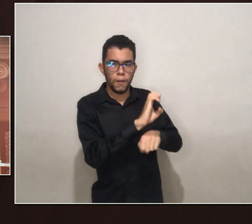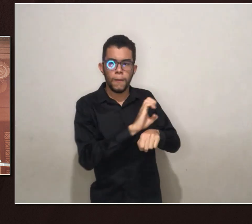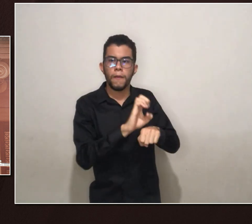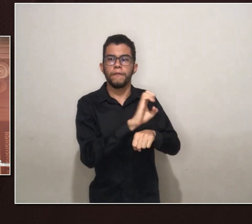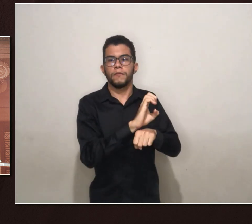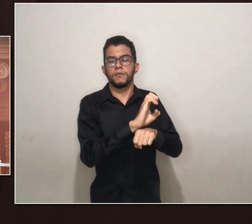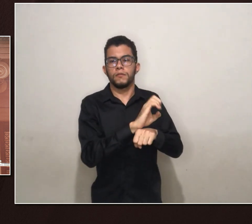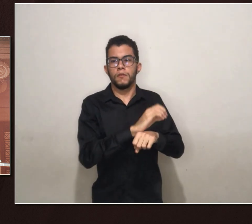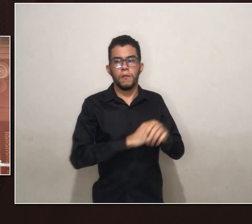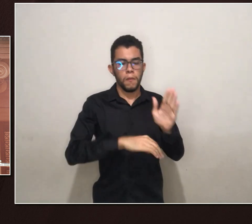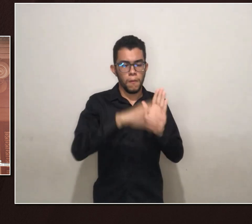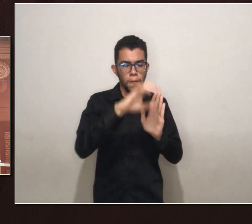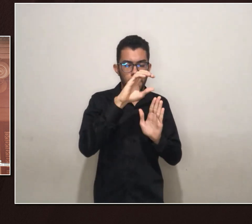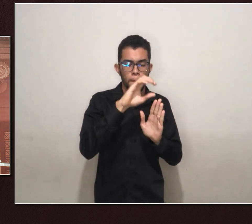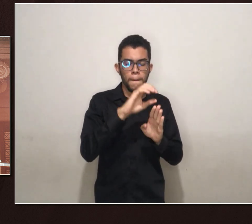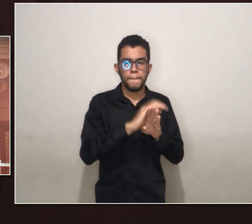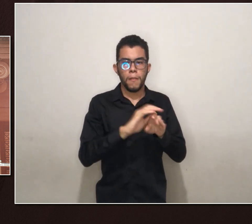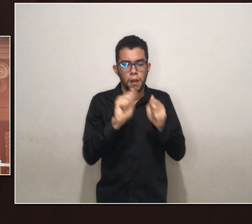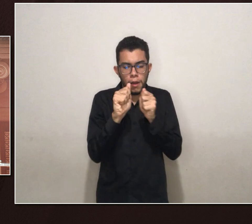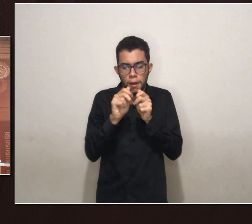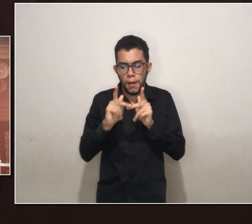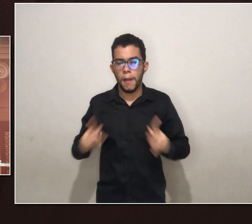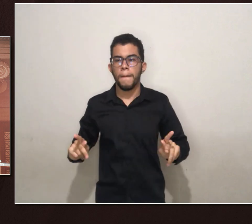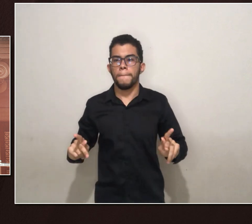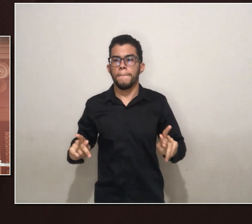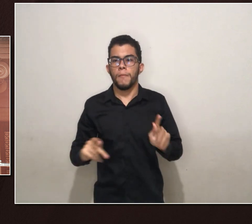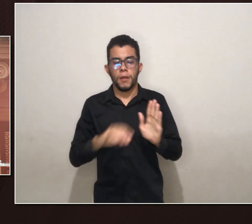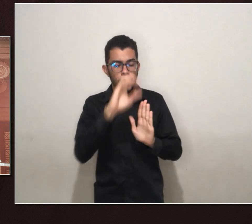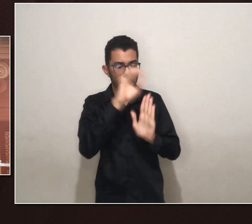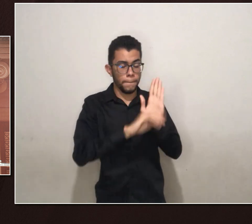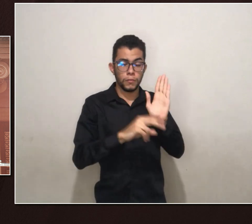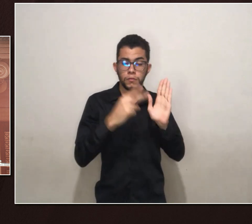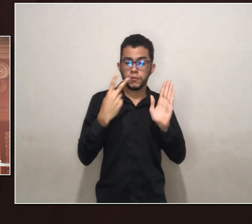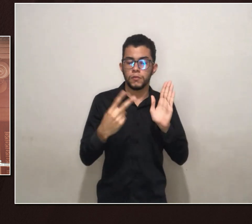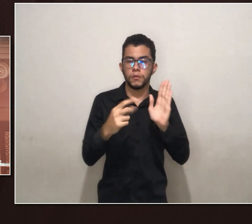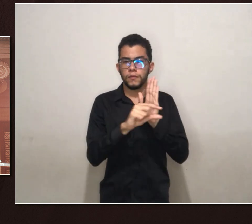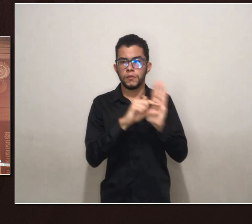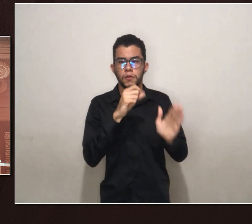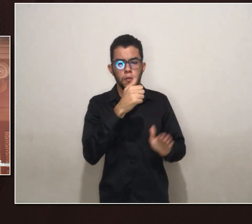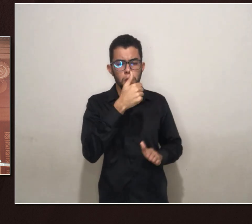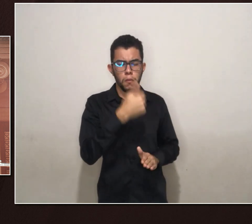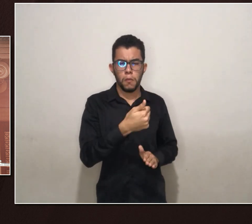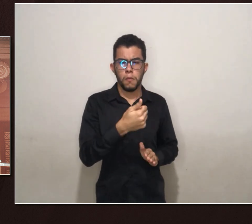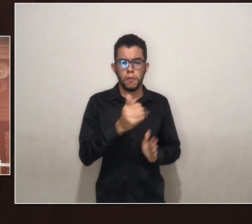Bíblia, Apocalipse 2, de 1 a 7.